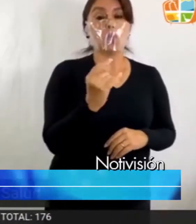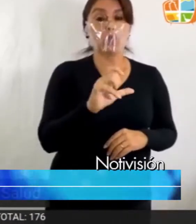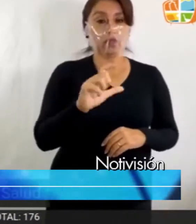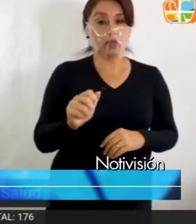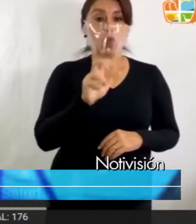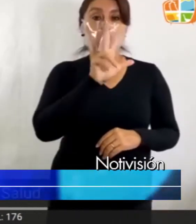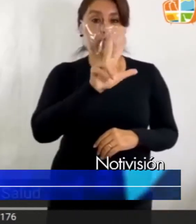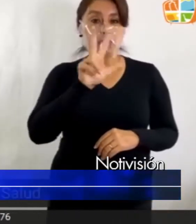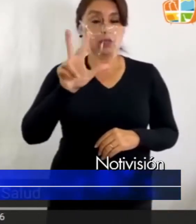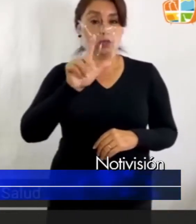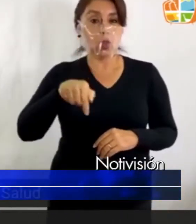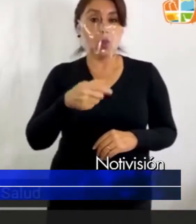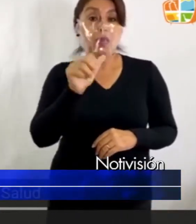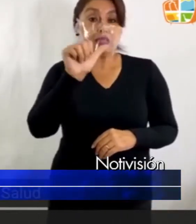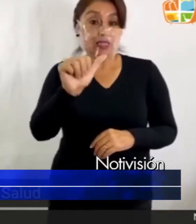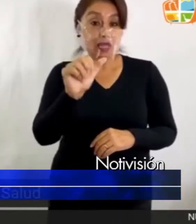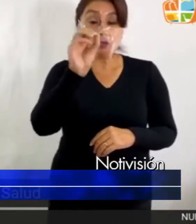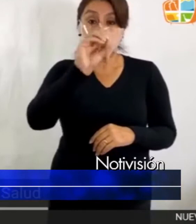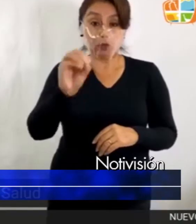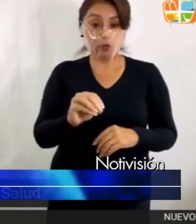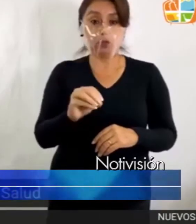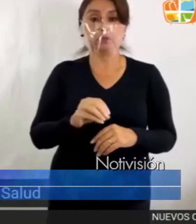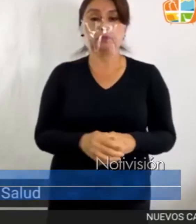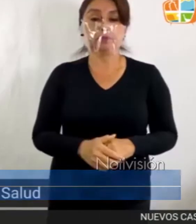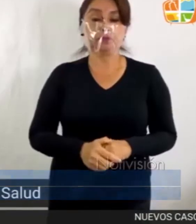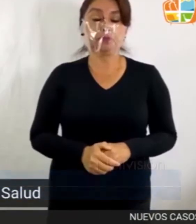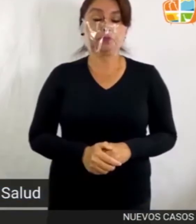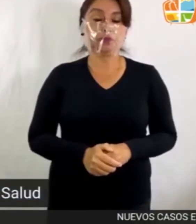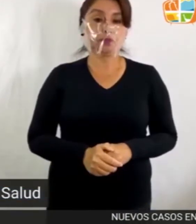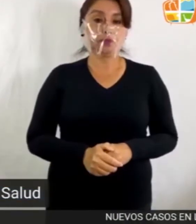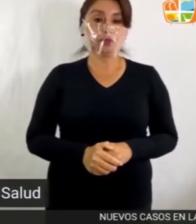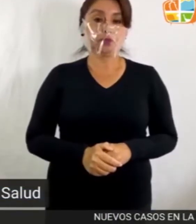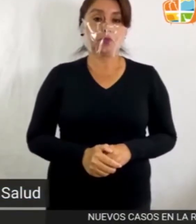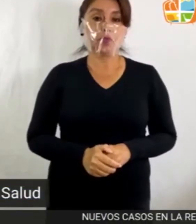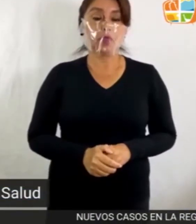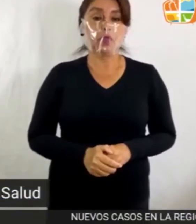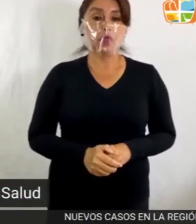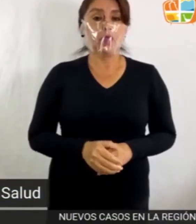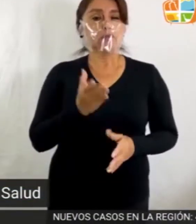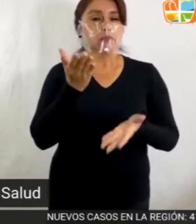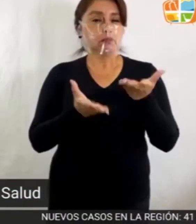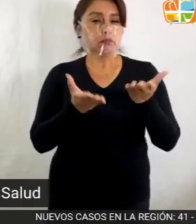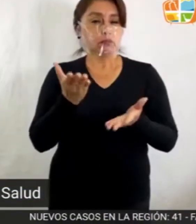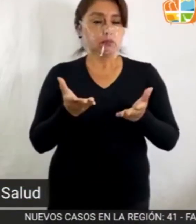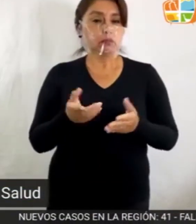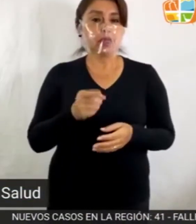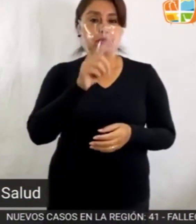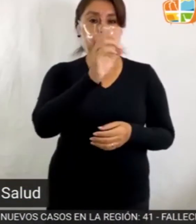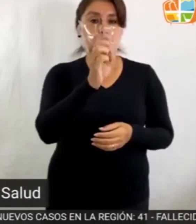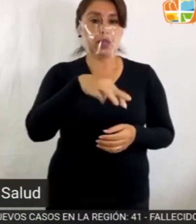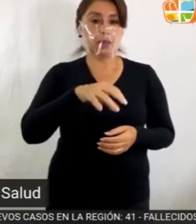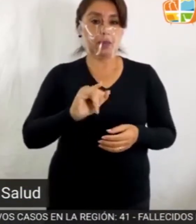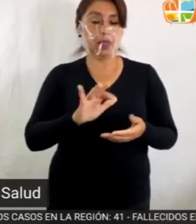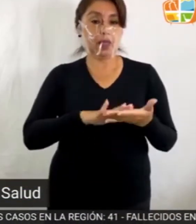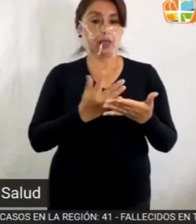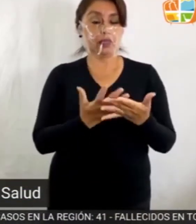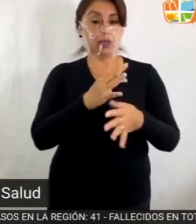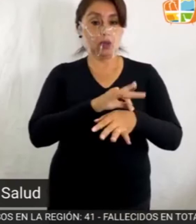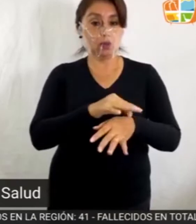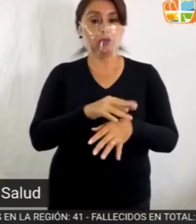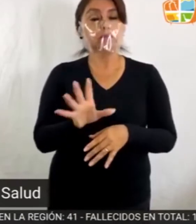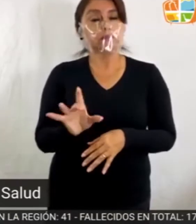ocupación. Es importante como balance desde la Seremía de Salud destacar que se